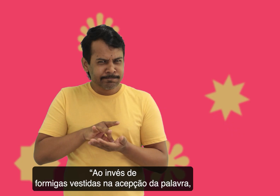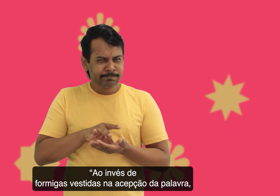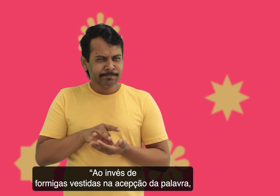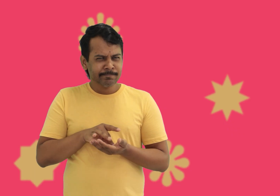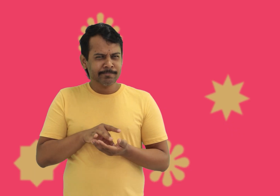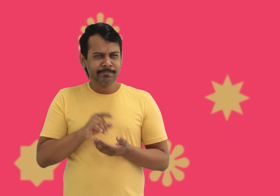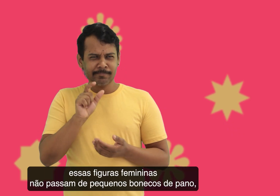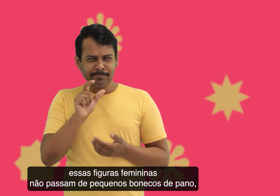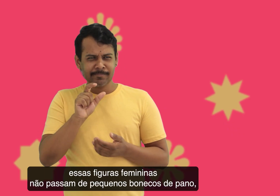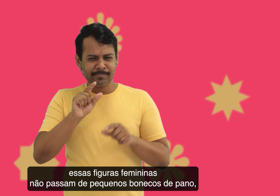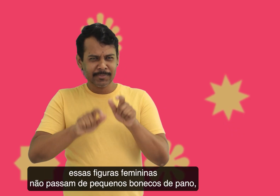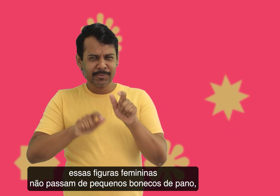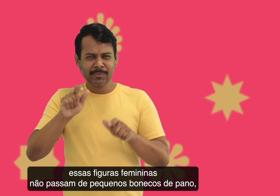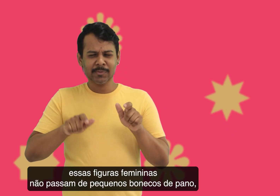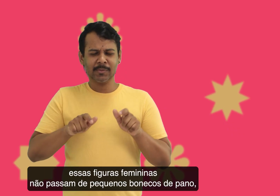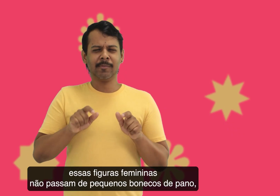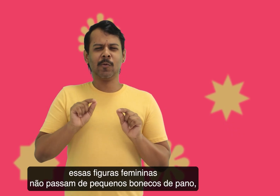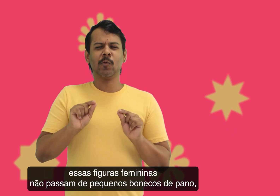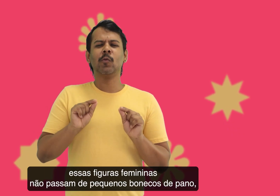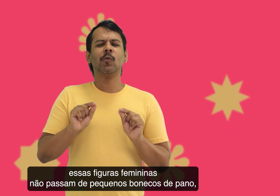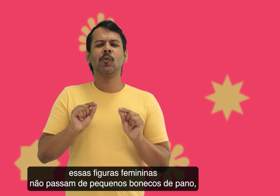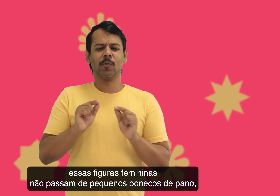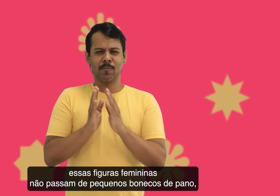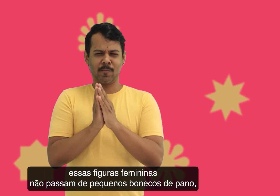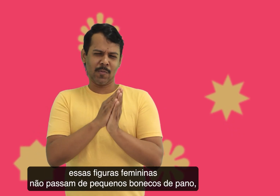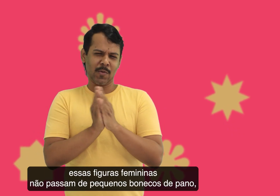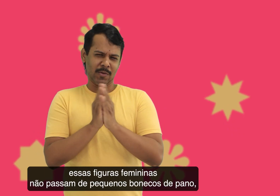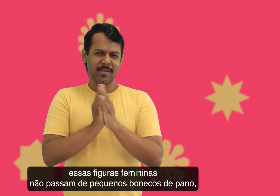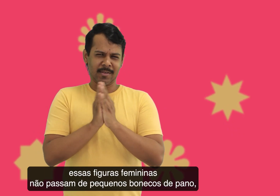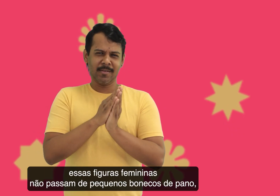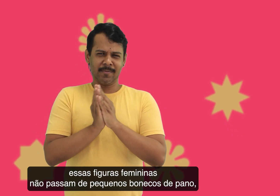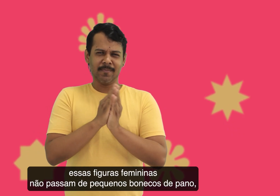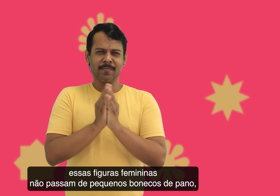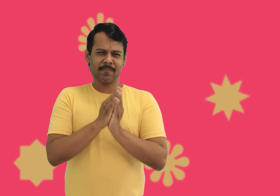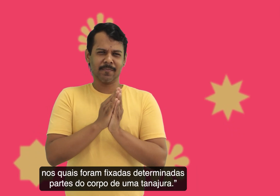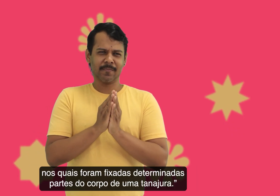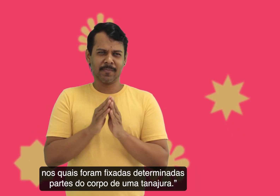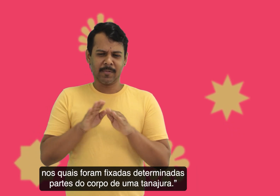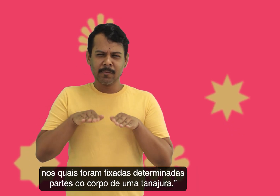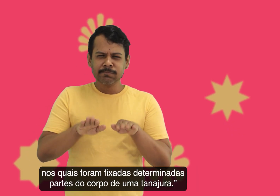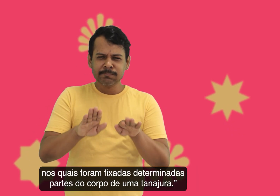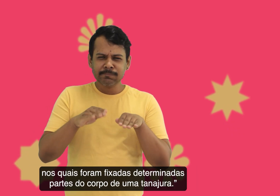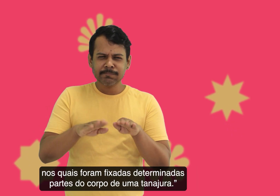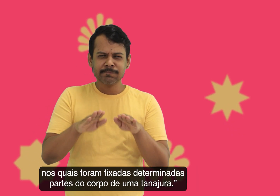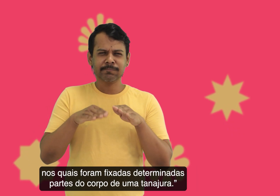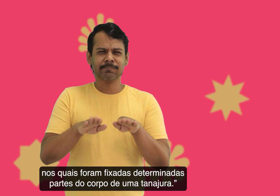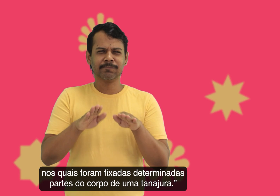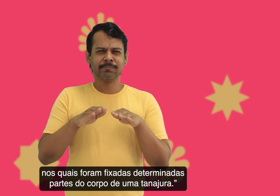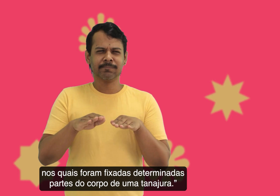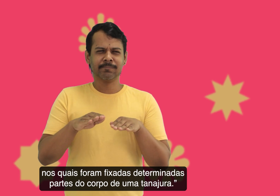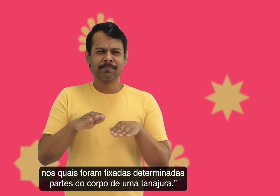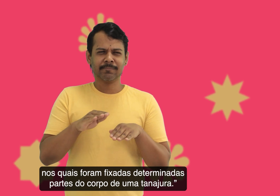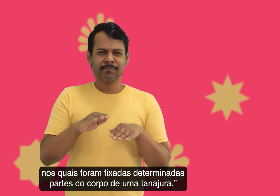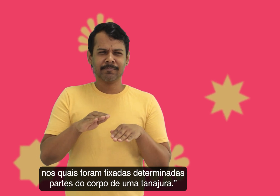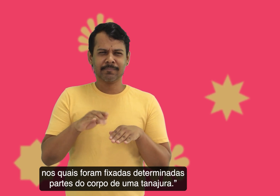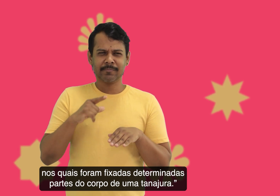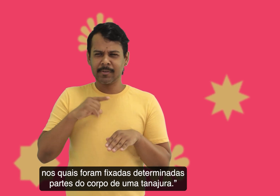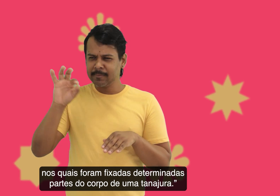da palavra, essas figuras femininas não passam de pequenos bonecos de pano nos quais foram fixadas determinadas partes